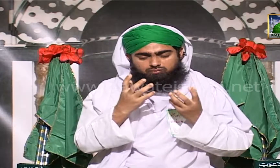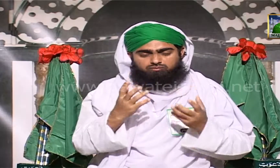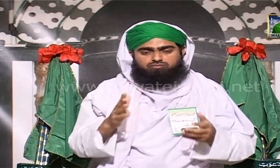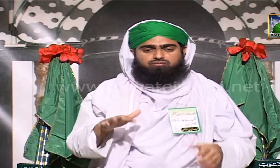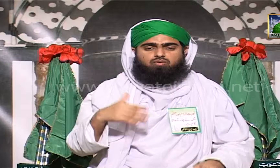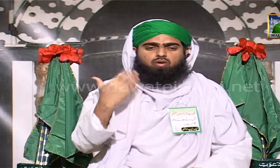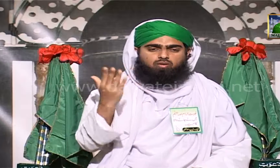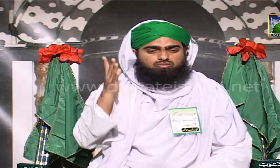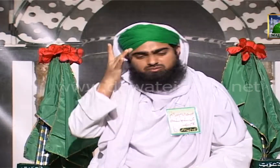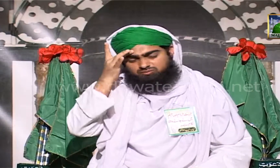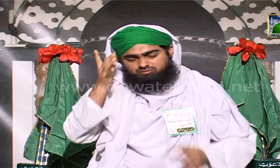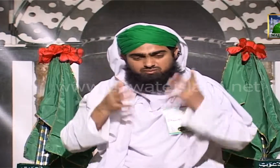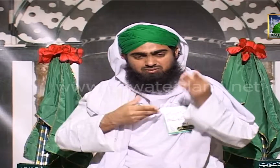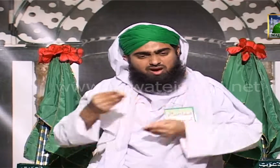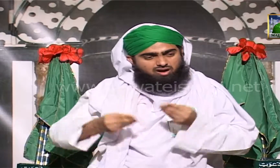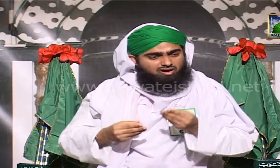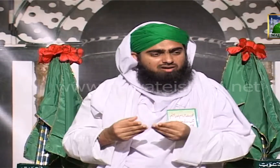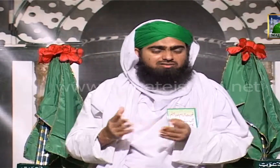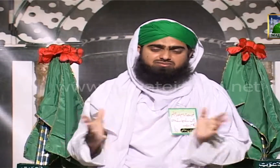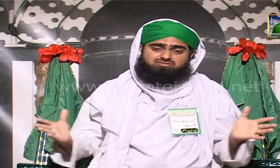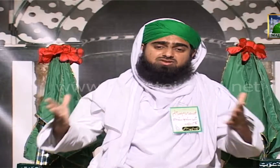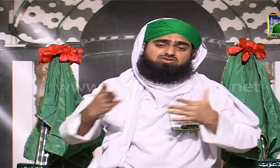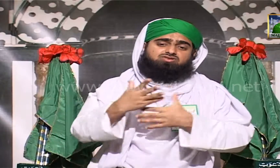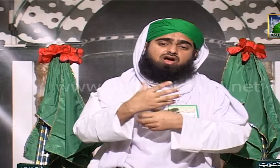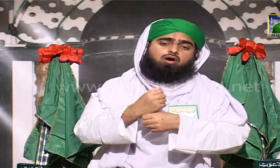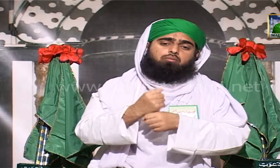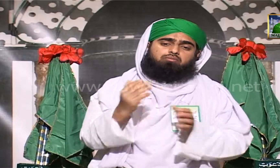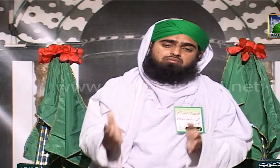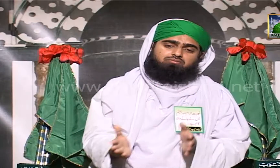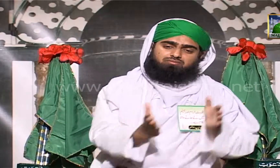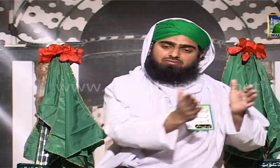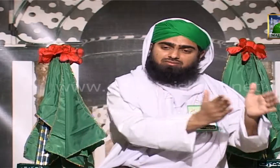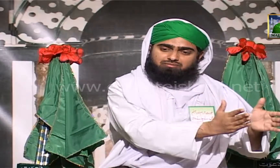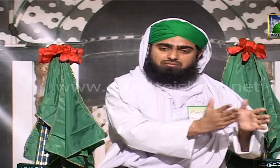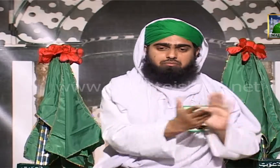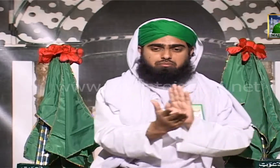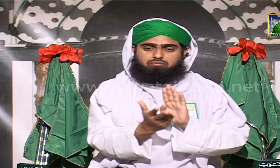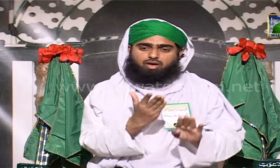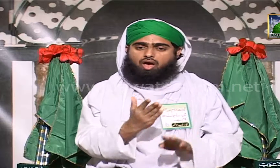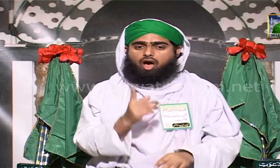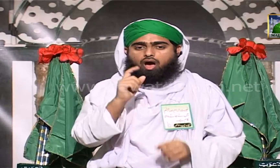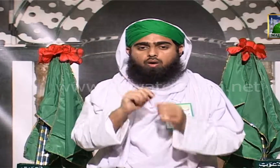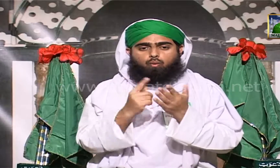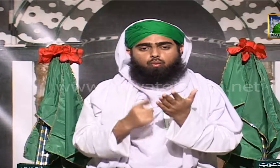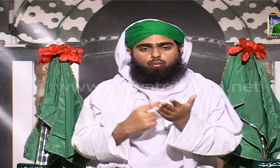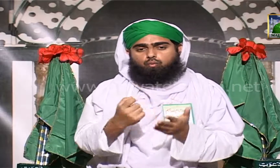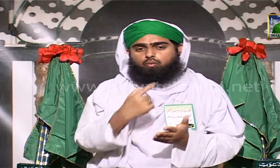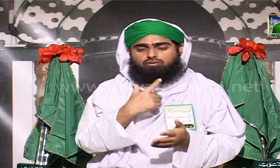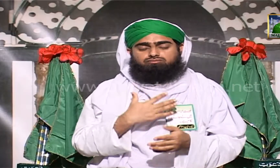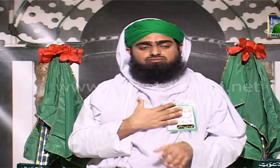وہ مجبوریاں، فلاں مجبوریاں، یہ سب اپنی جگہ پر ہے، لیکن موت جو آنے والی